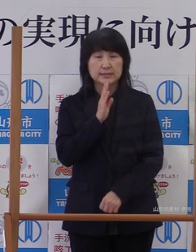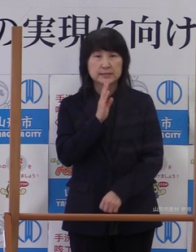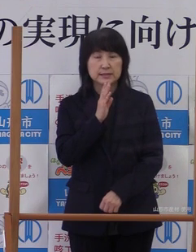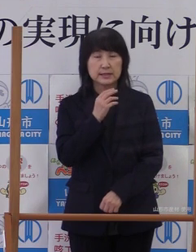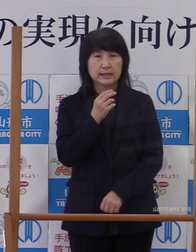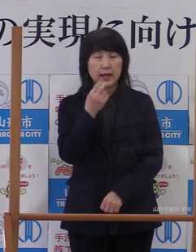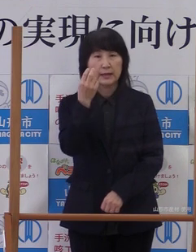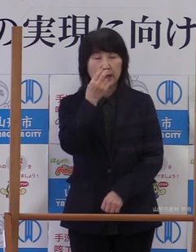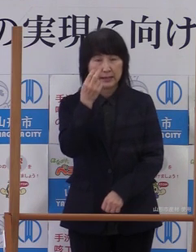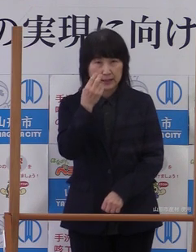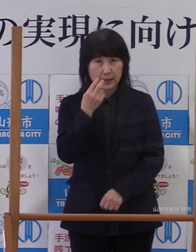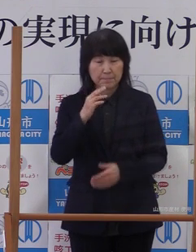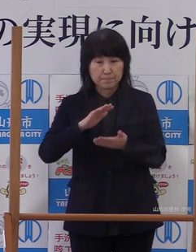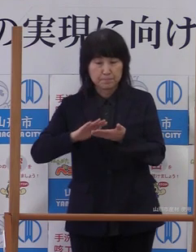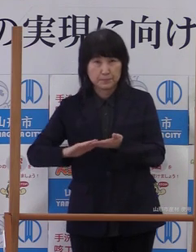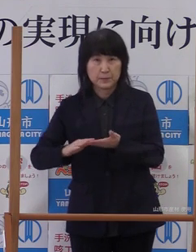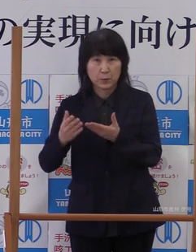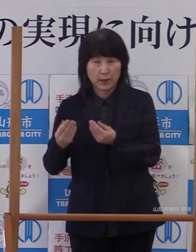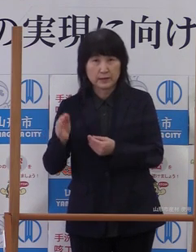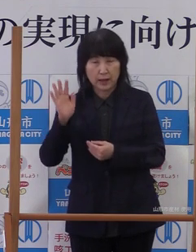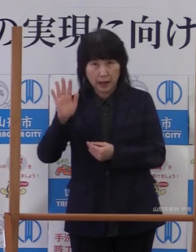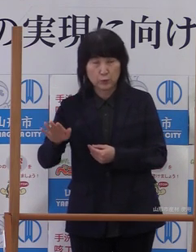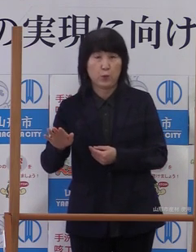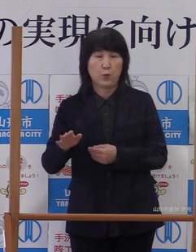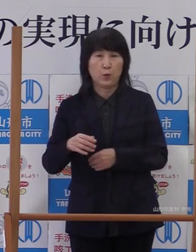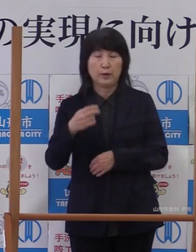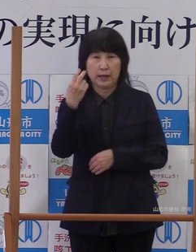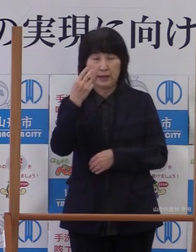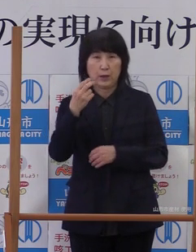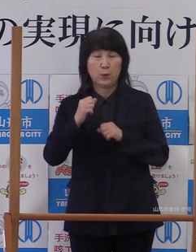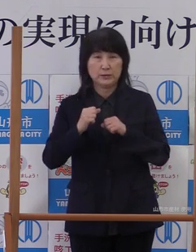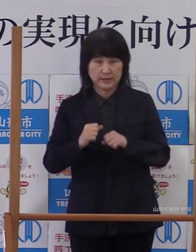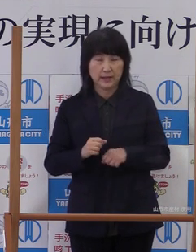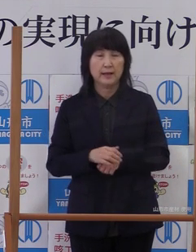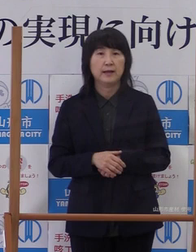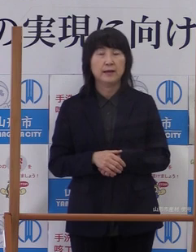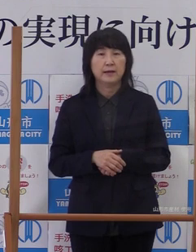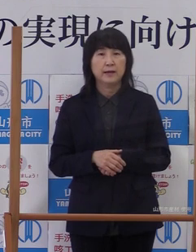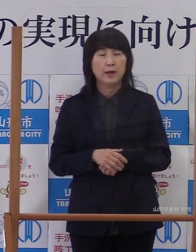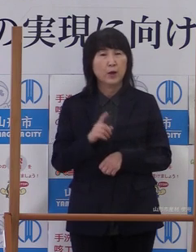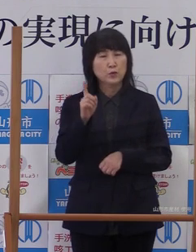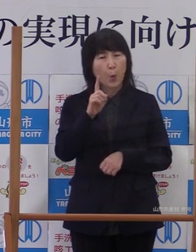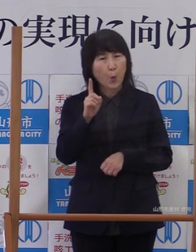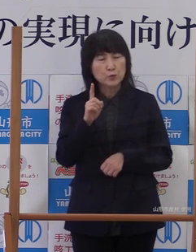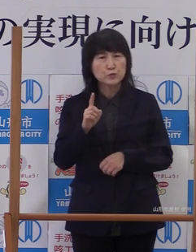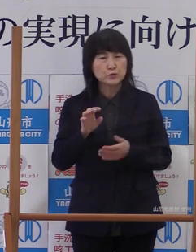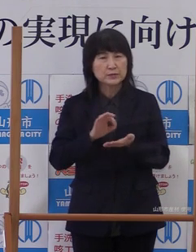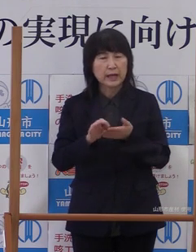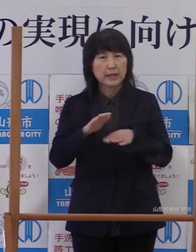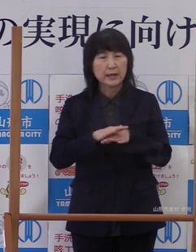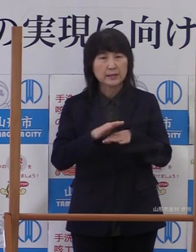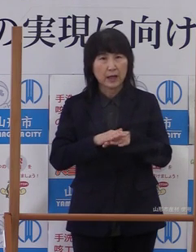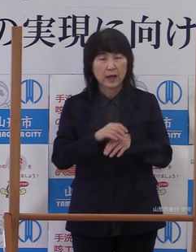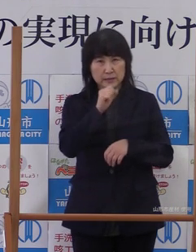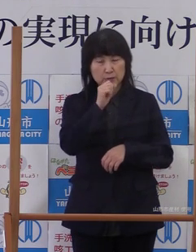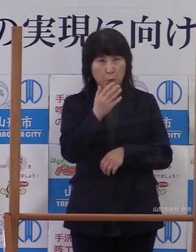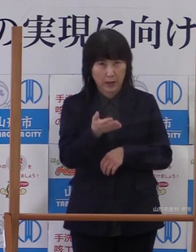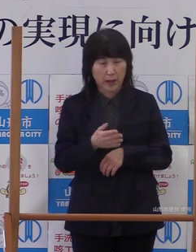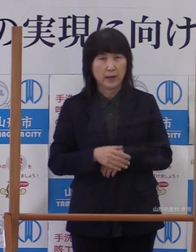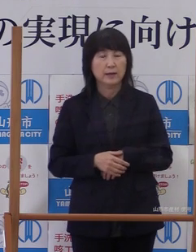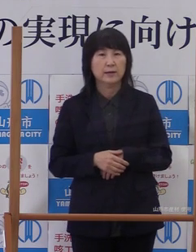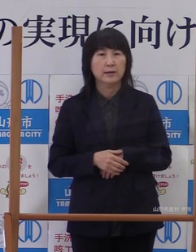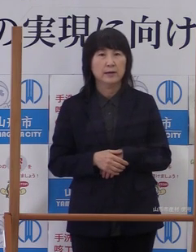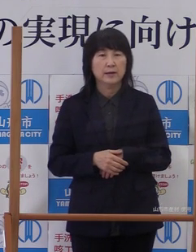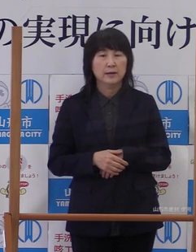点検を引き渡し後をいたしまして、でその部分とあとどのように活用するかというこの活用を希